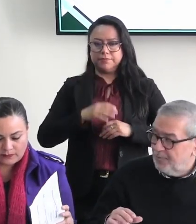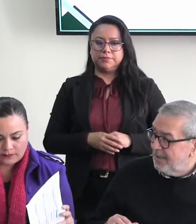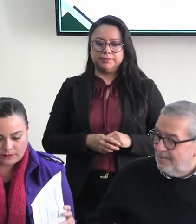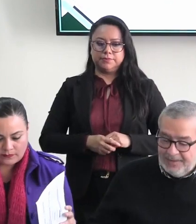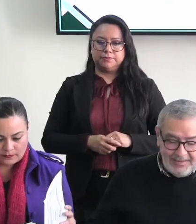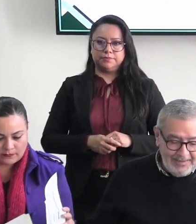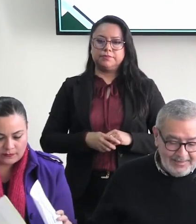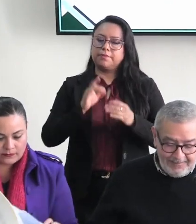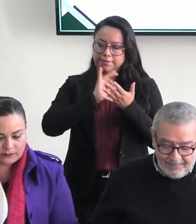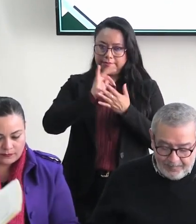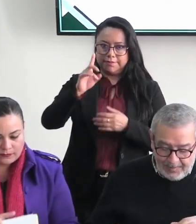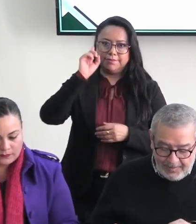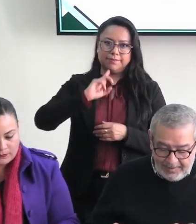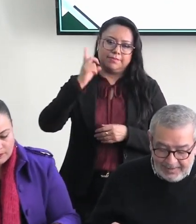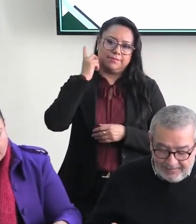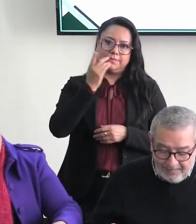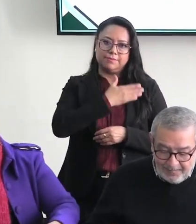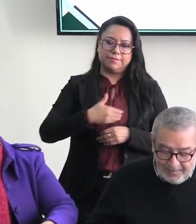Gracias, diputada presidenta.